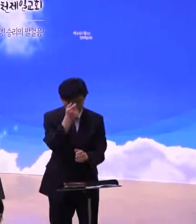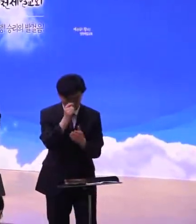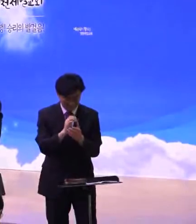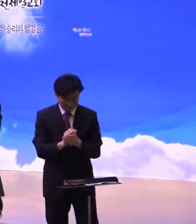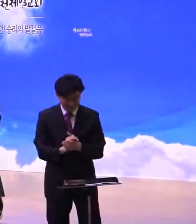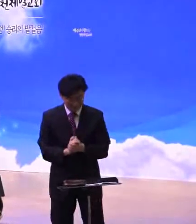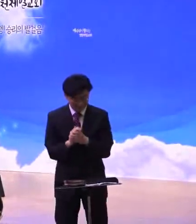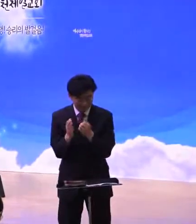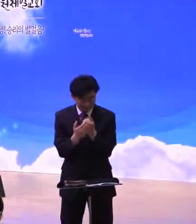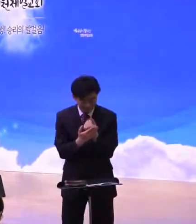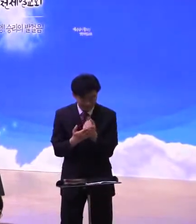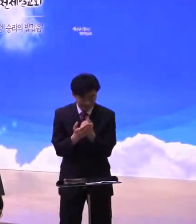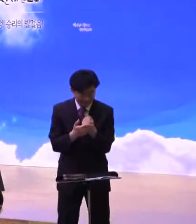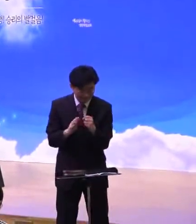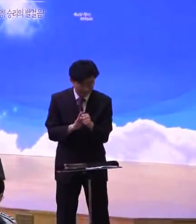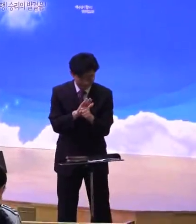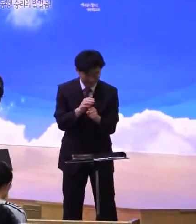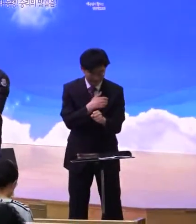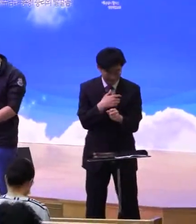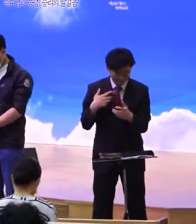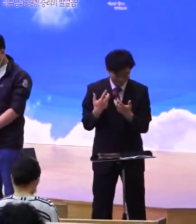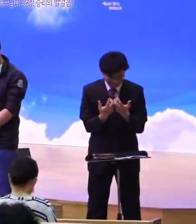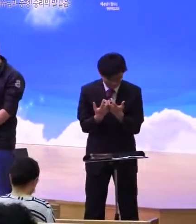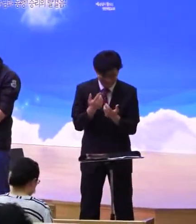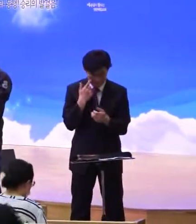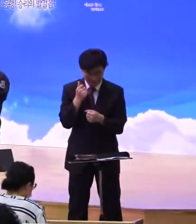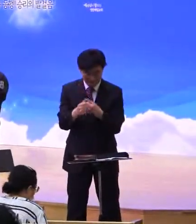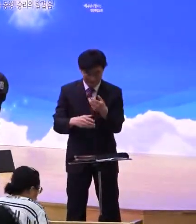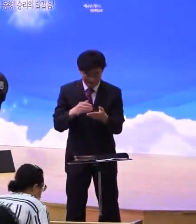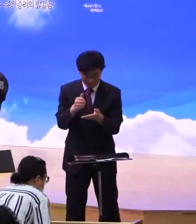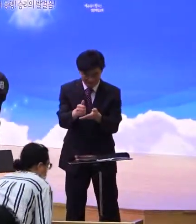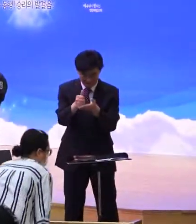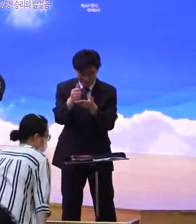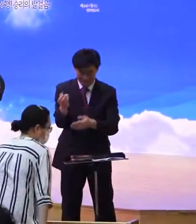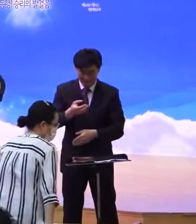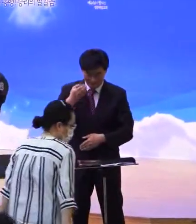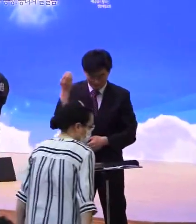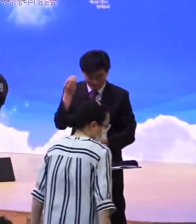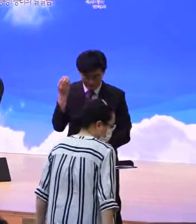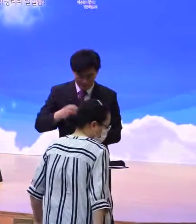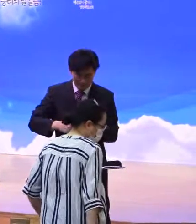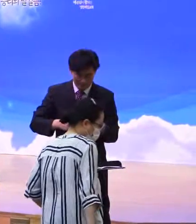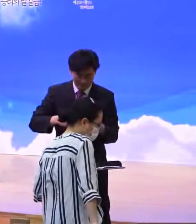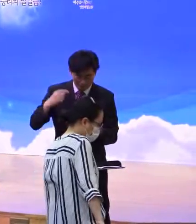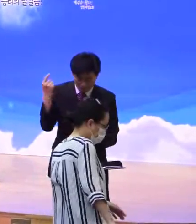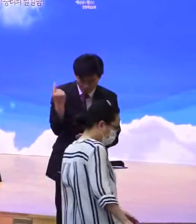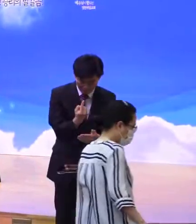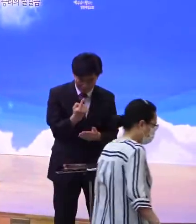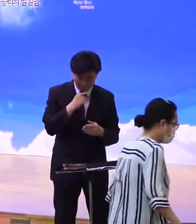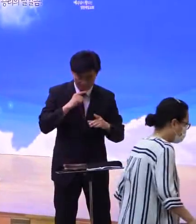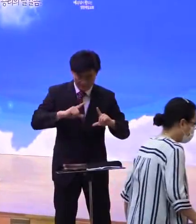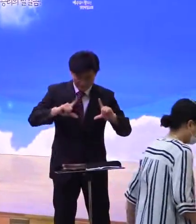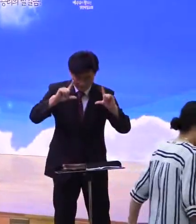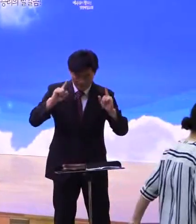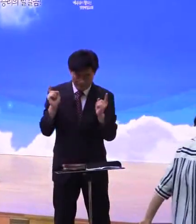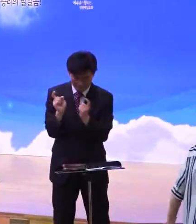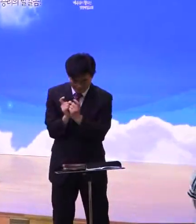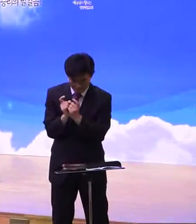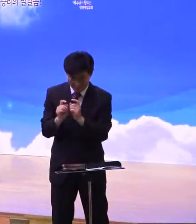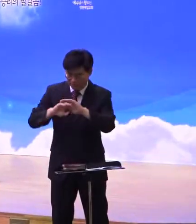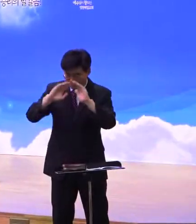은혜와 사랑이 풍성하신 하나님 아버지, 성령 강림 주일을 맞이하여 다 함께 예배를 드릴